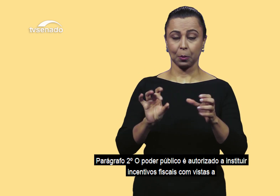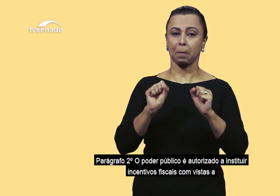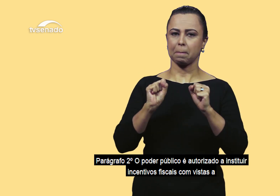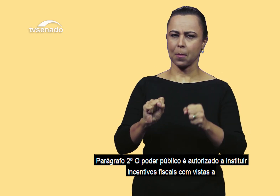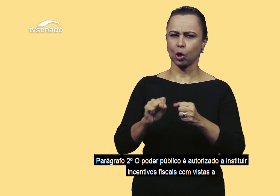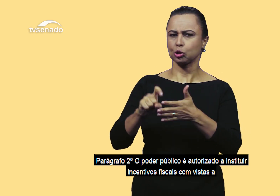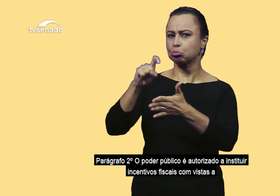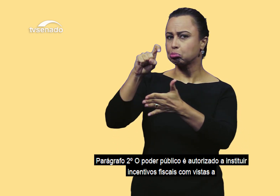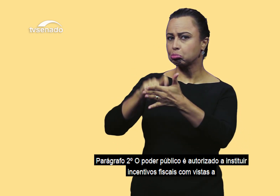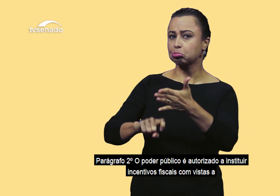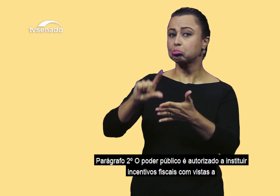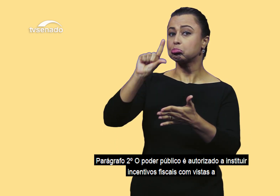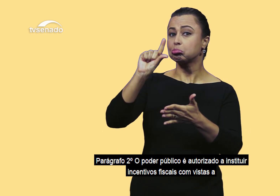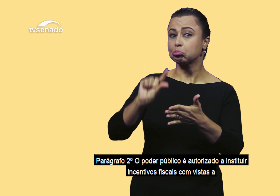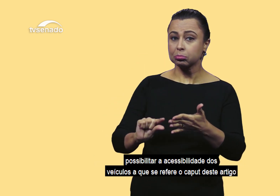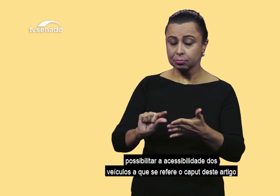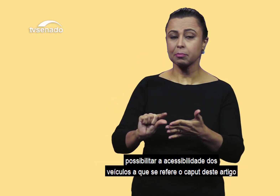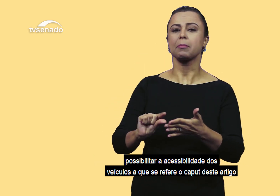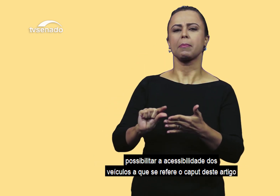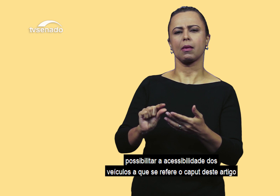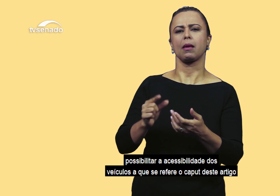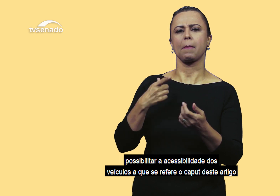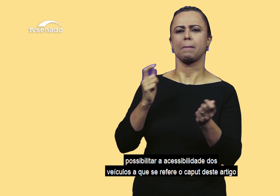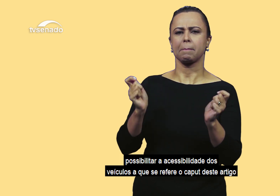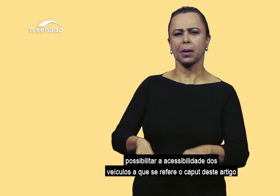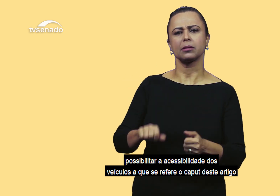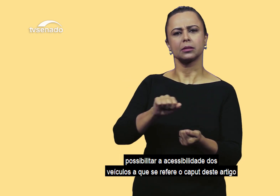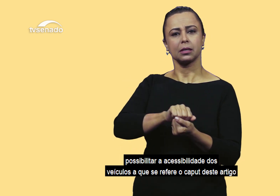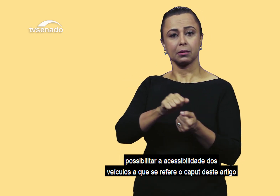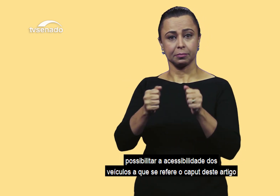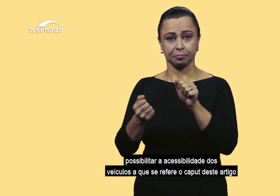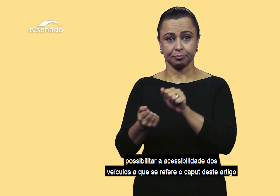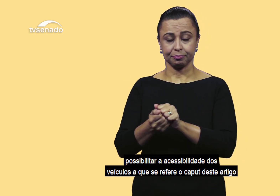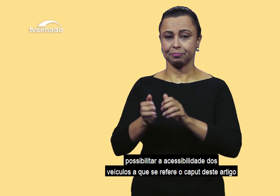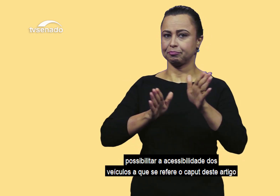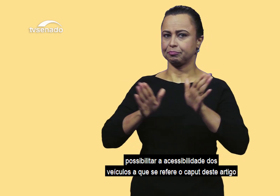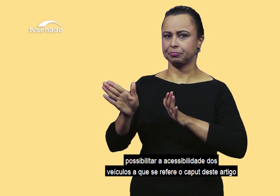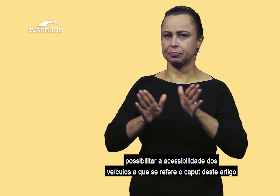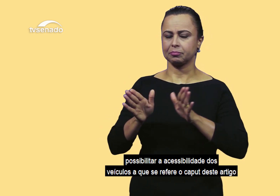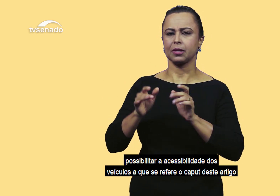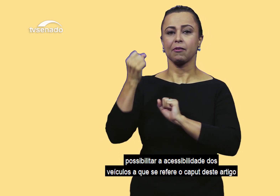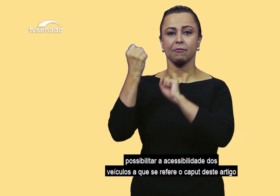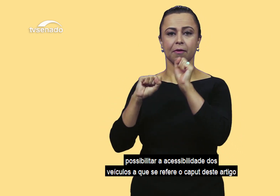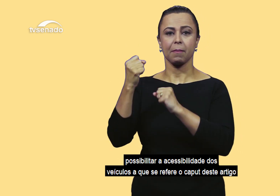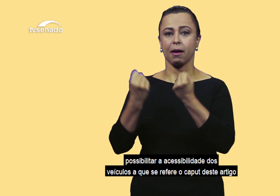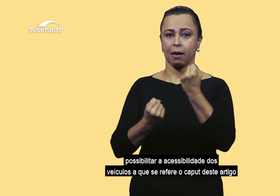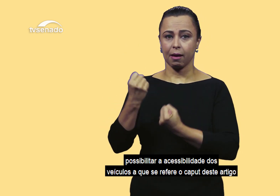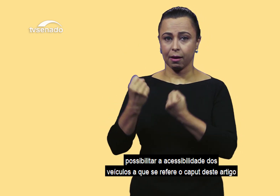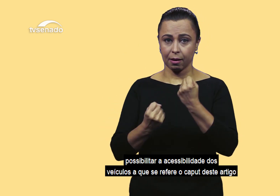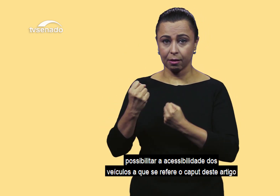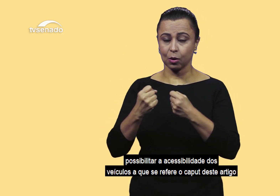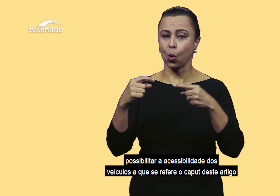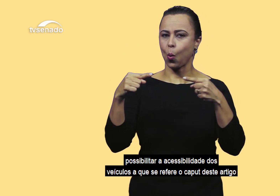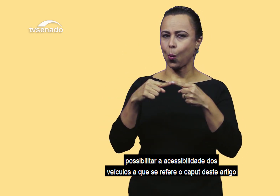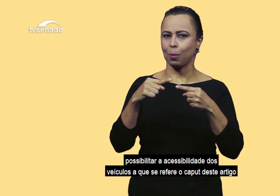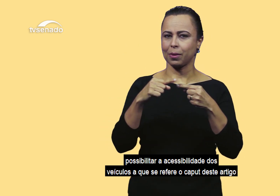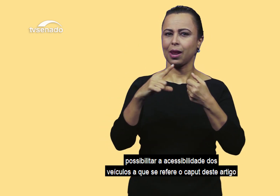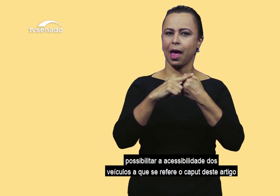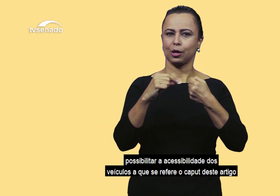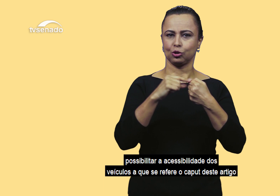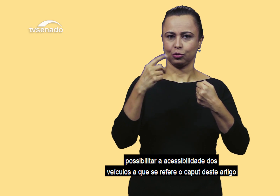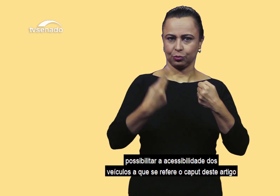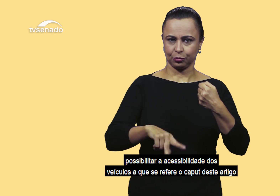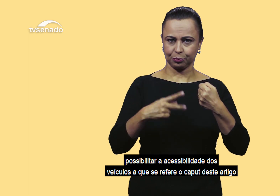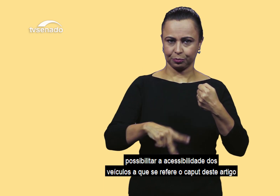incentivos fiscais com vistas a possibilitar a acessibilidade dos veículos a que se refere o CAPT deste artigo